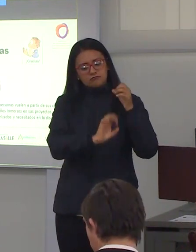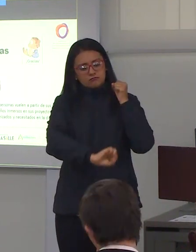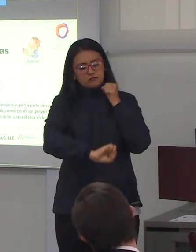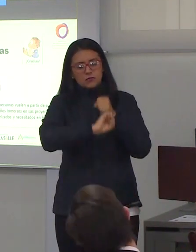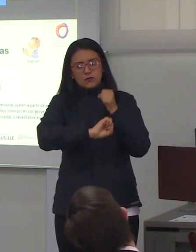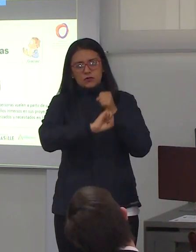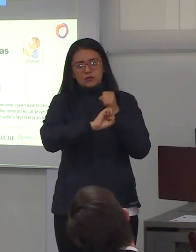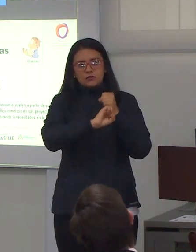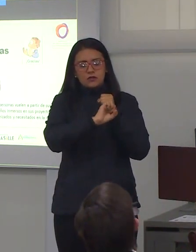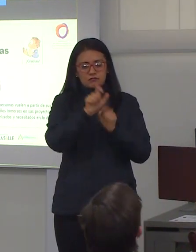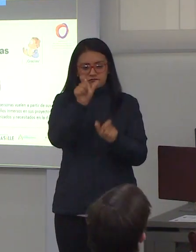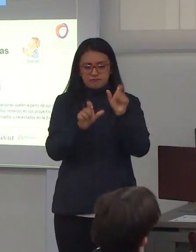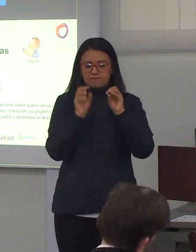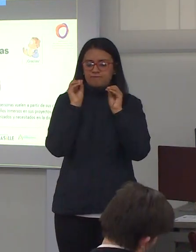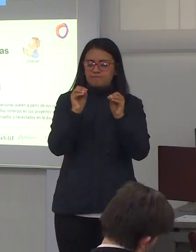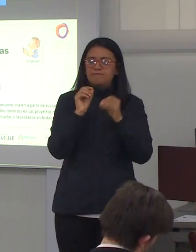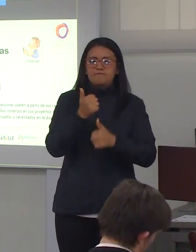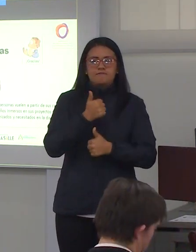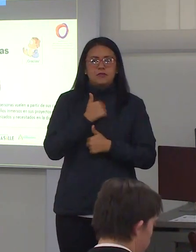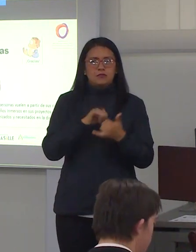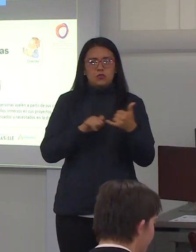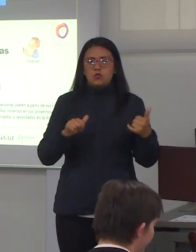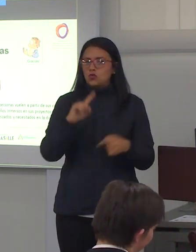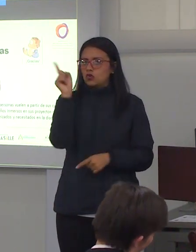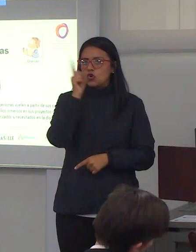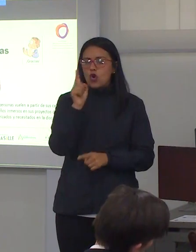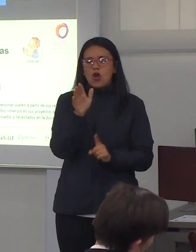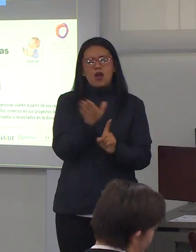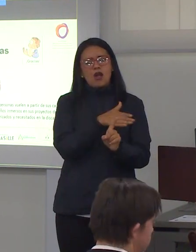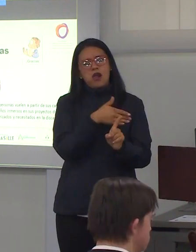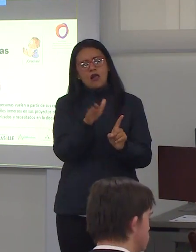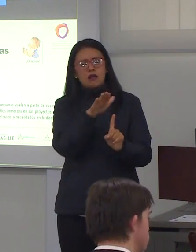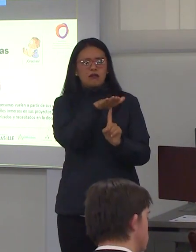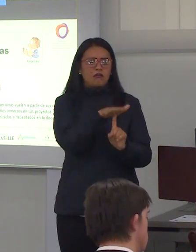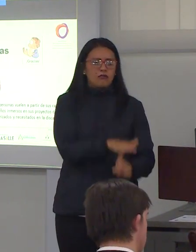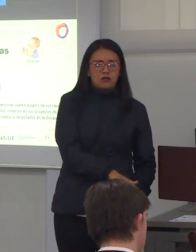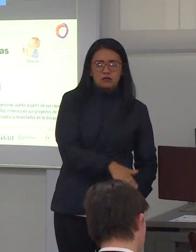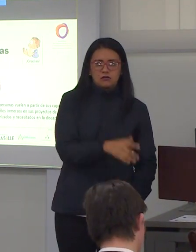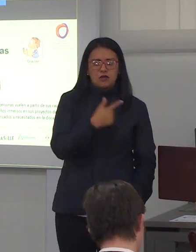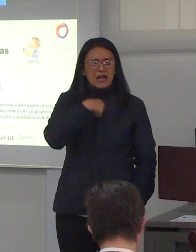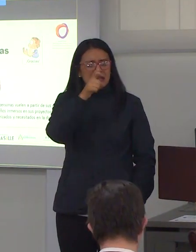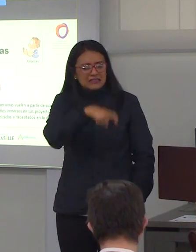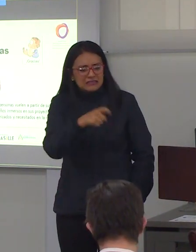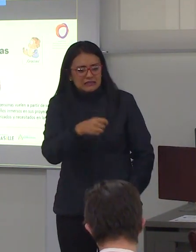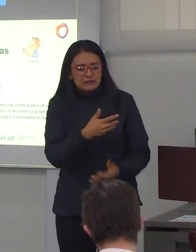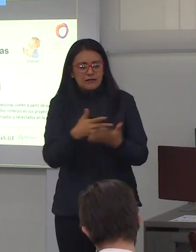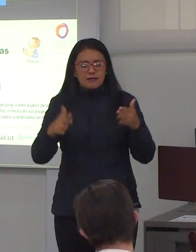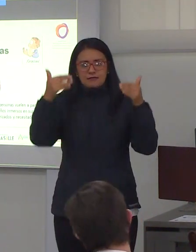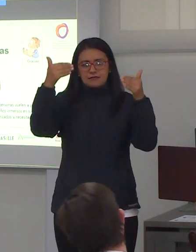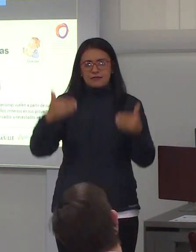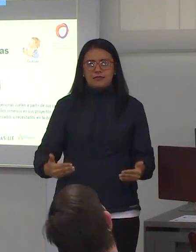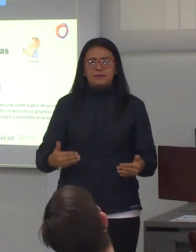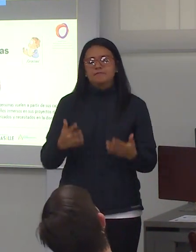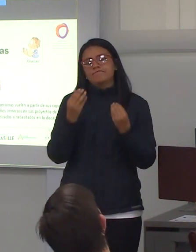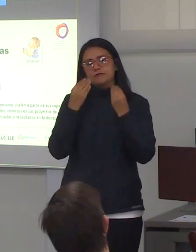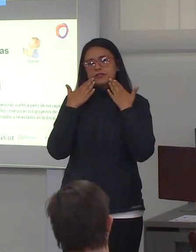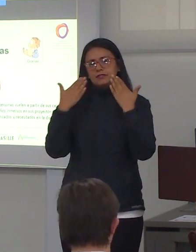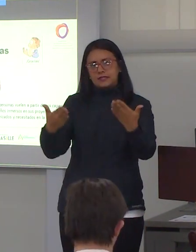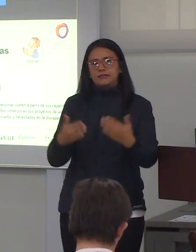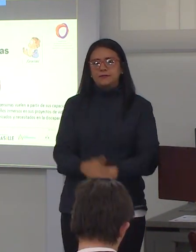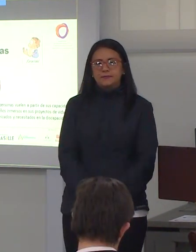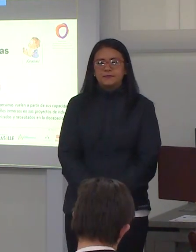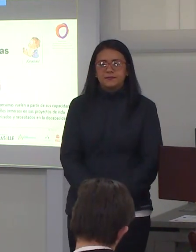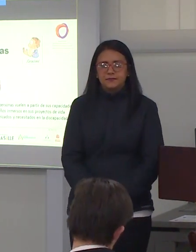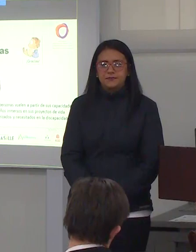en formar sujetos autónomos no victimizados hoy y necesitados en la discapacidad muchas gracias